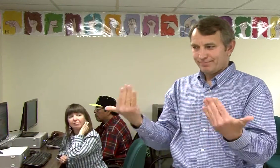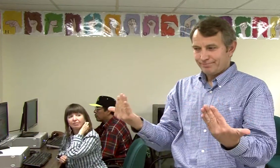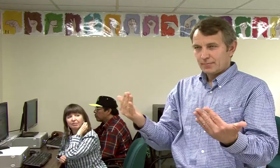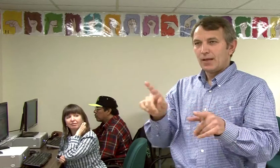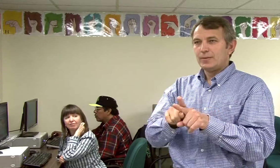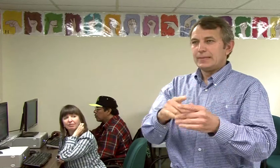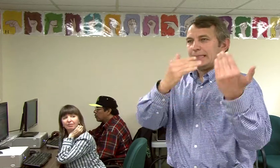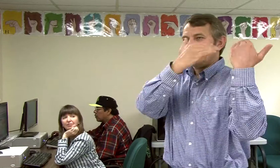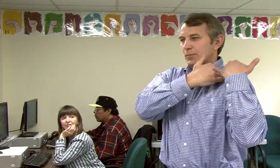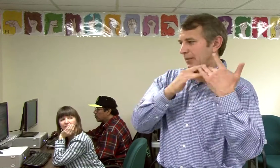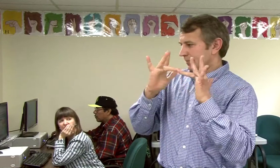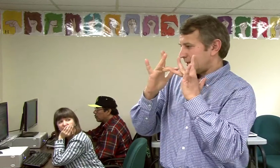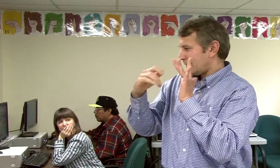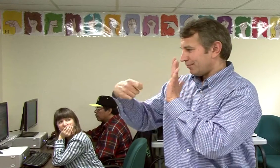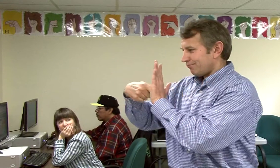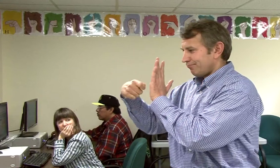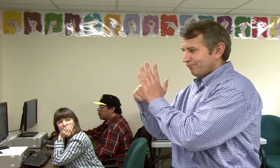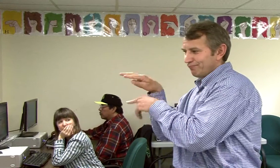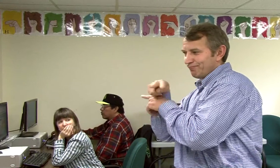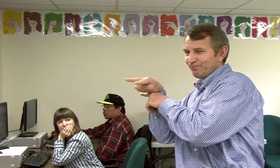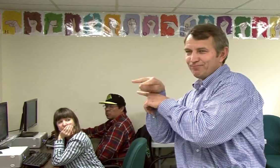son accès à Internet.